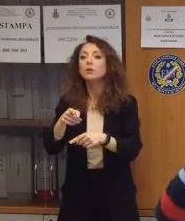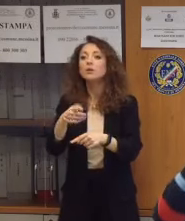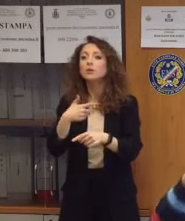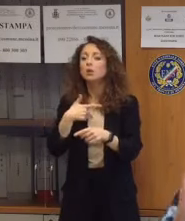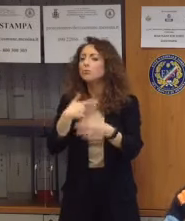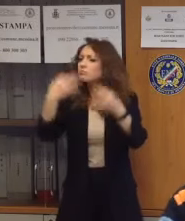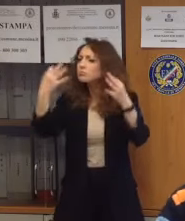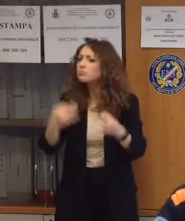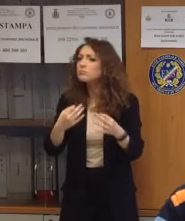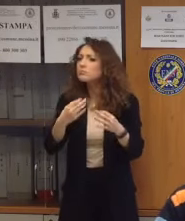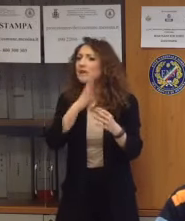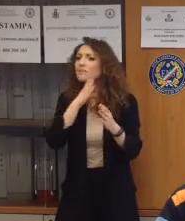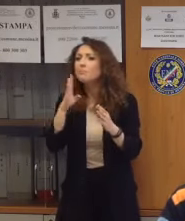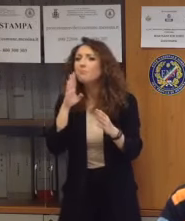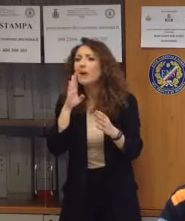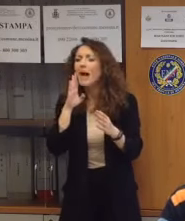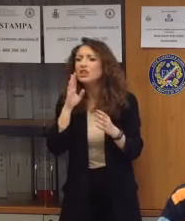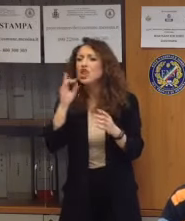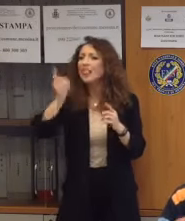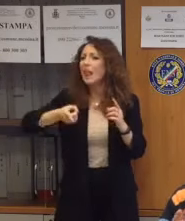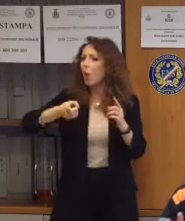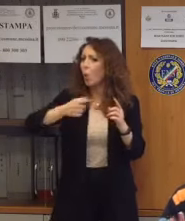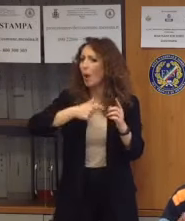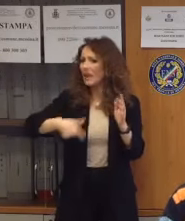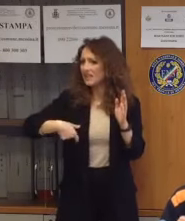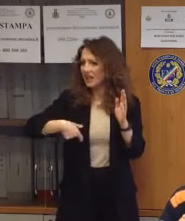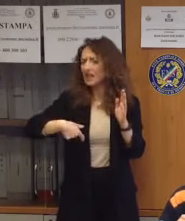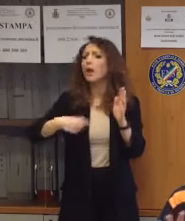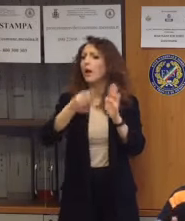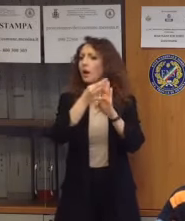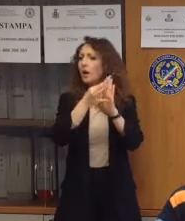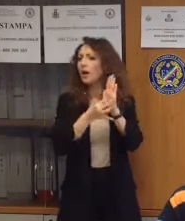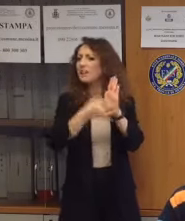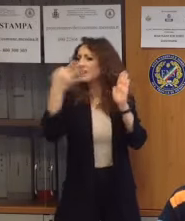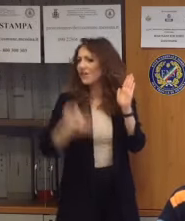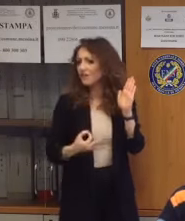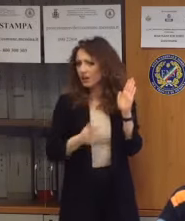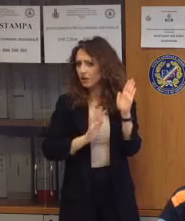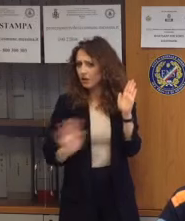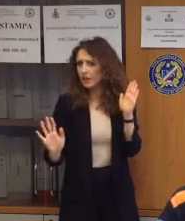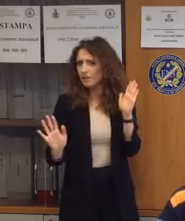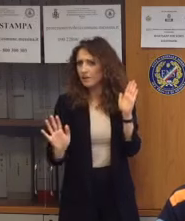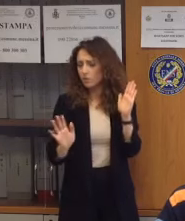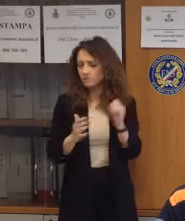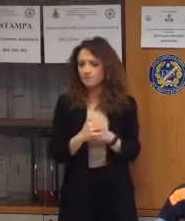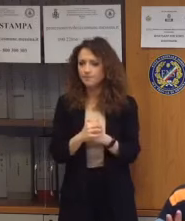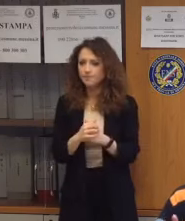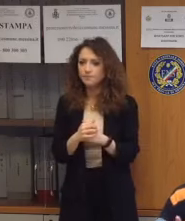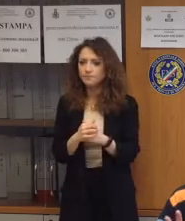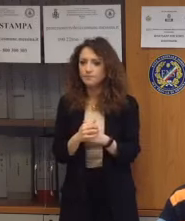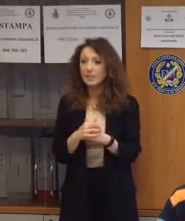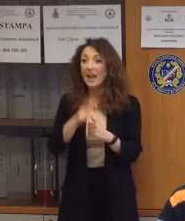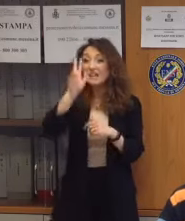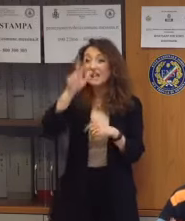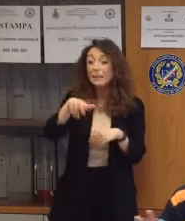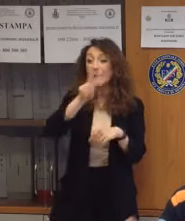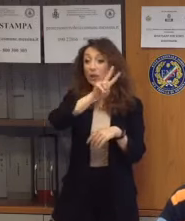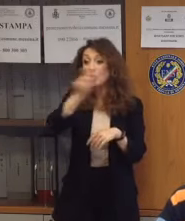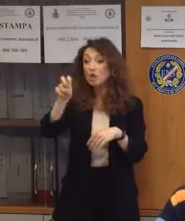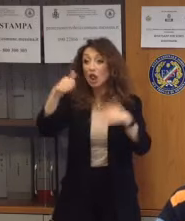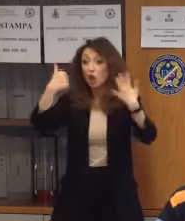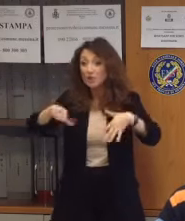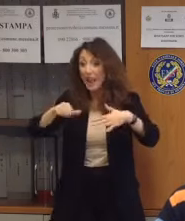dato definitivo, quello che allo stato attuale risulta potenzialmente. Su